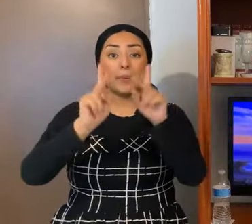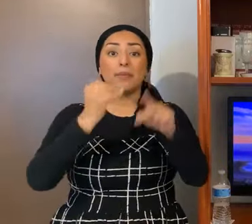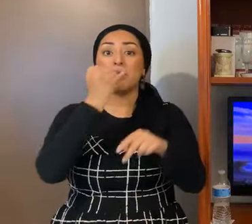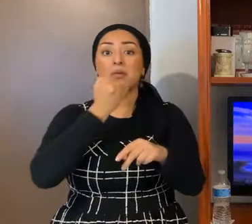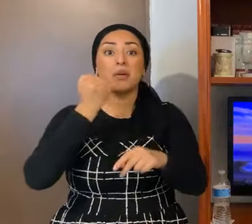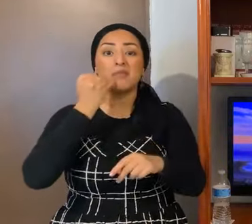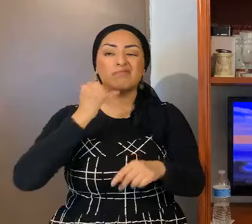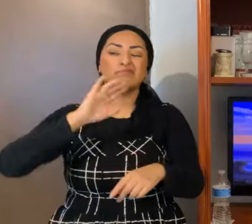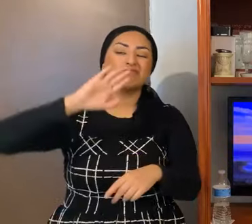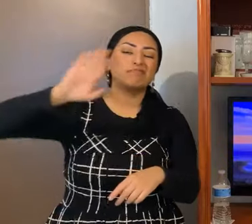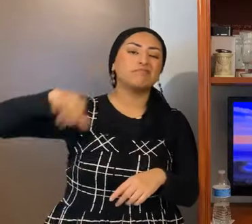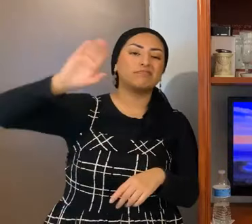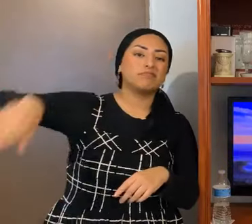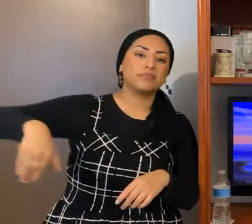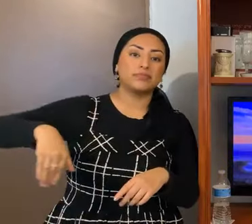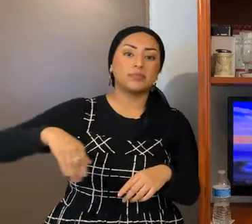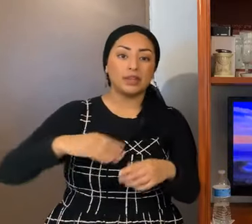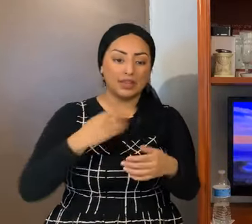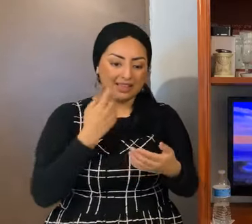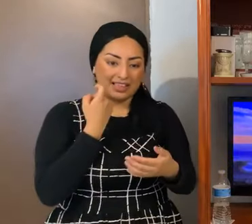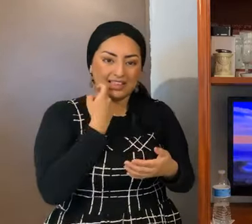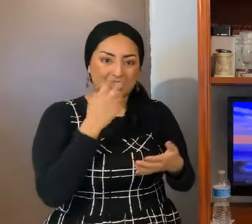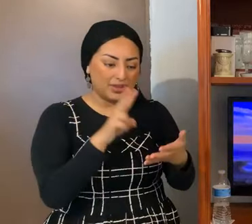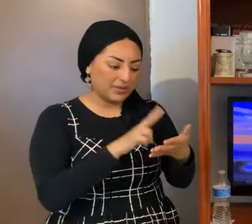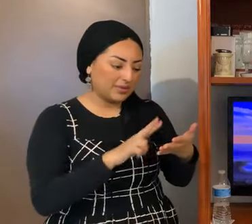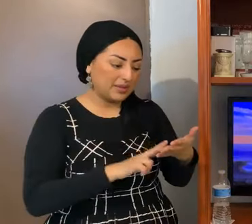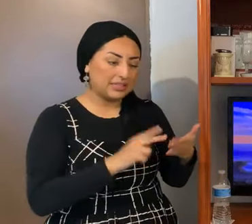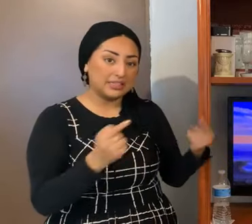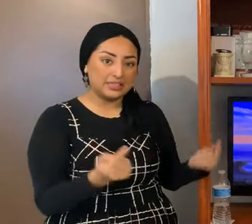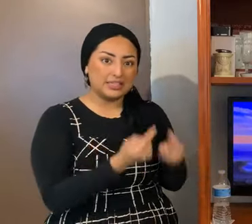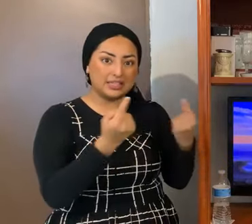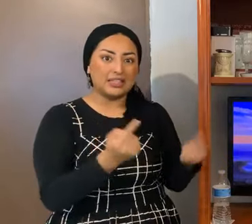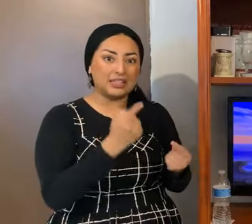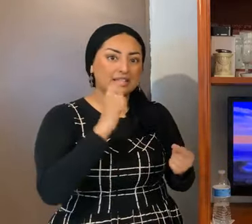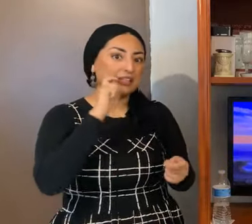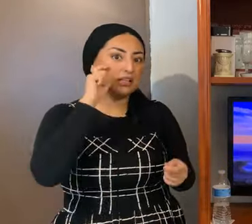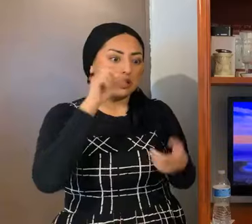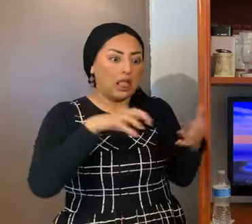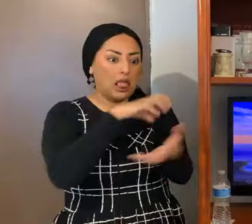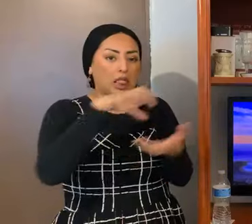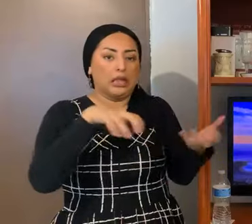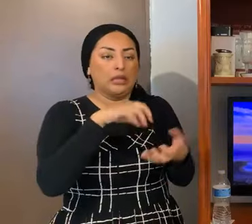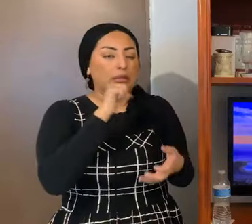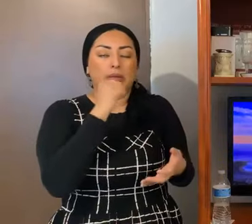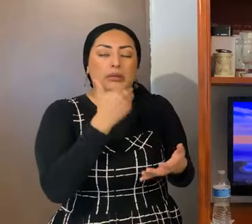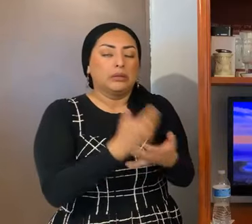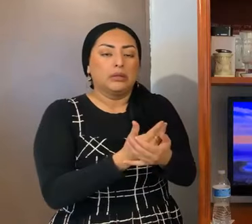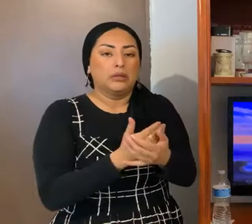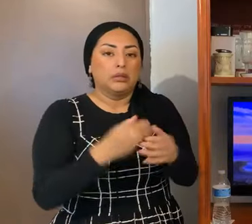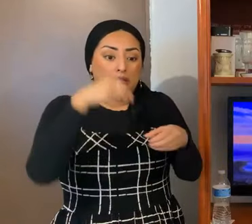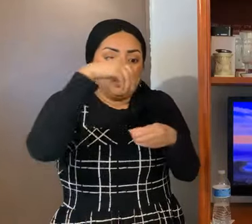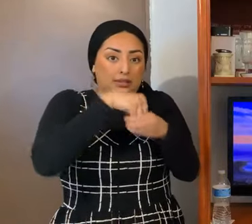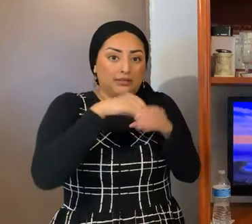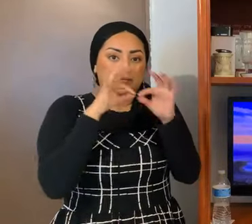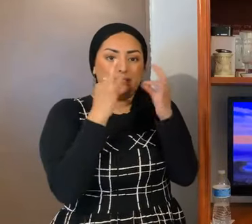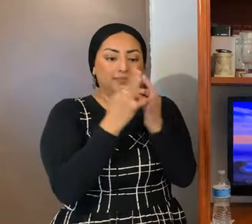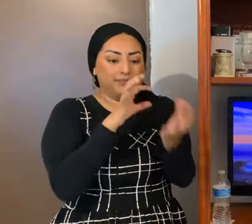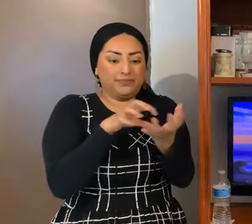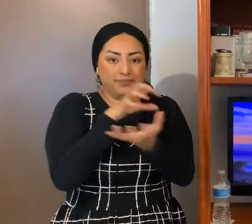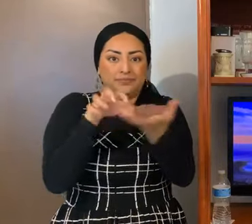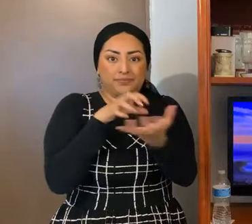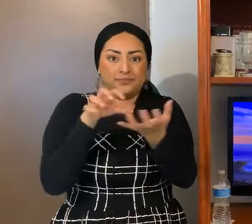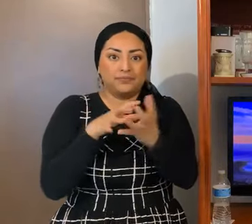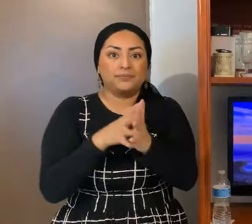Estos pecados que vimos, los pecados de los cananitas, son pecados escandalosos, como por ejemplo el incesto. Y a